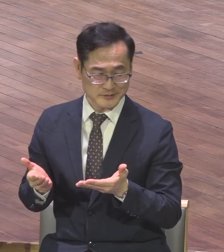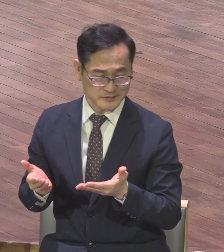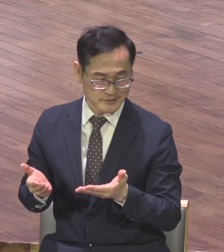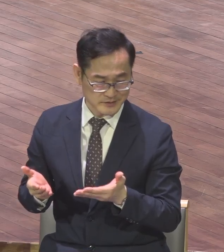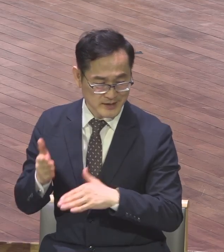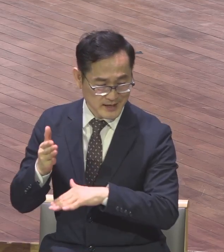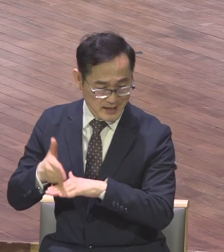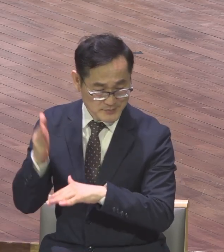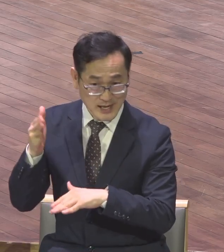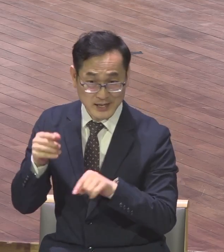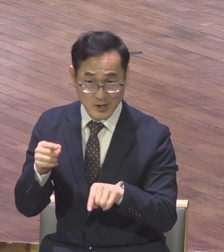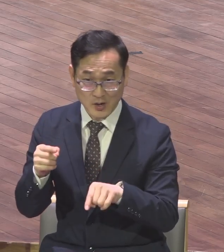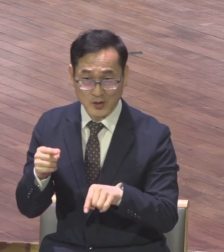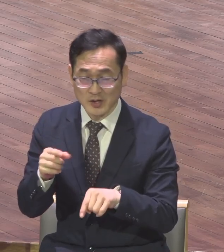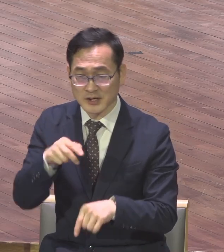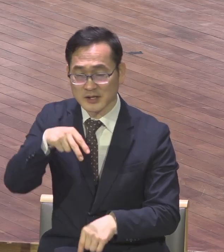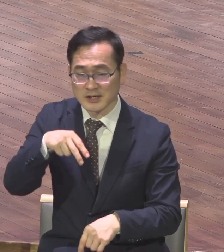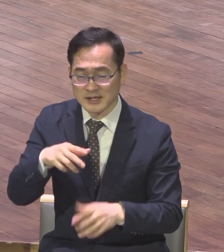절대성.